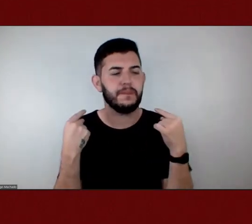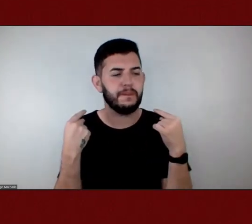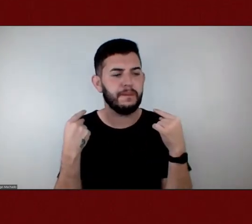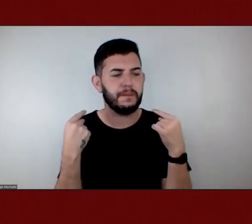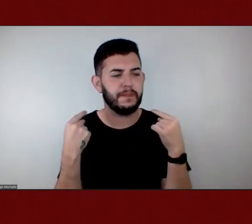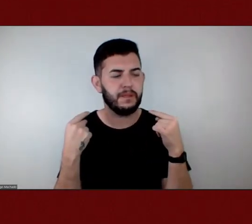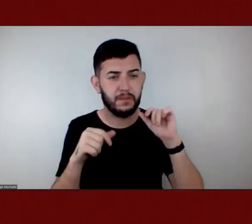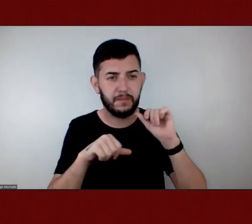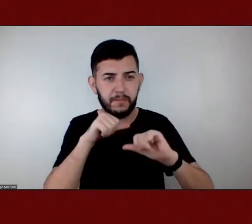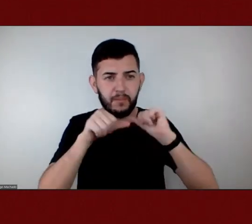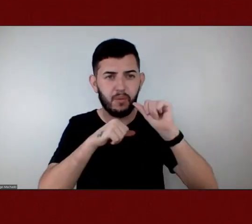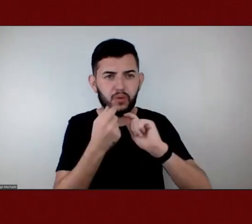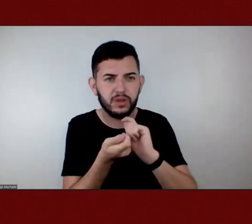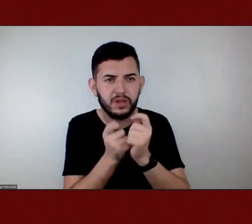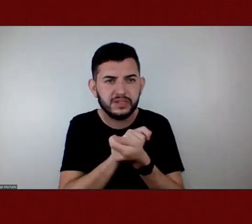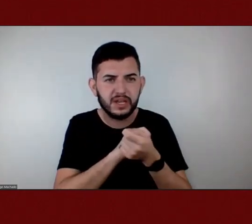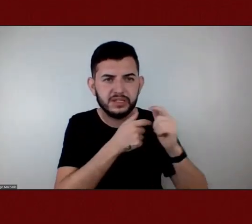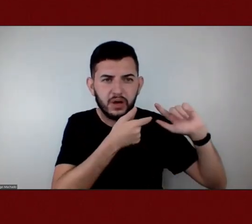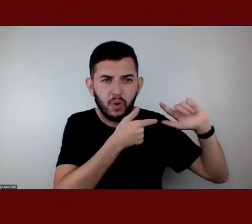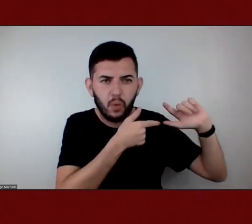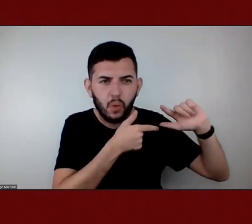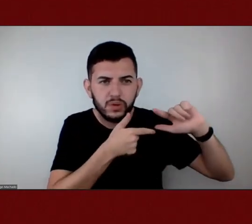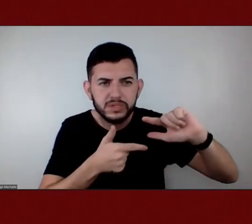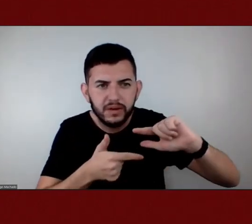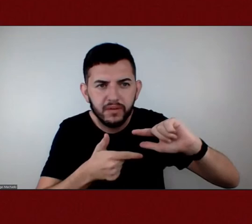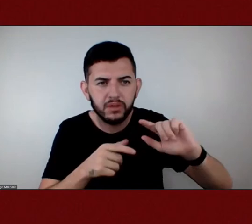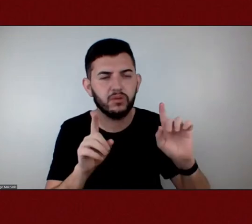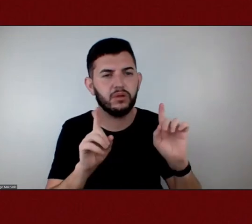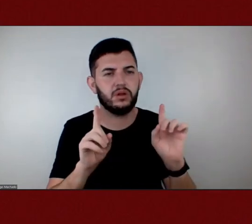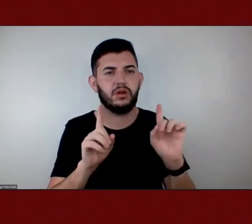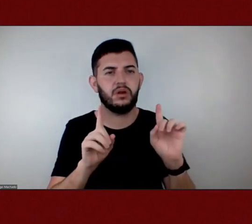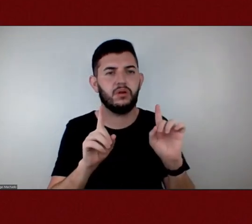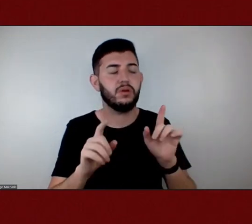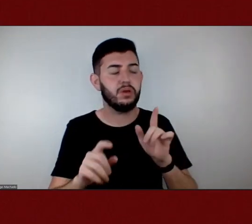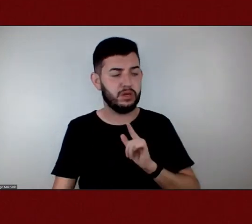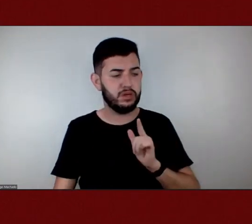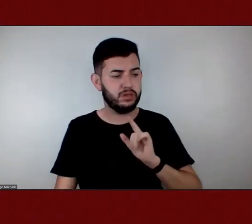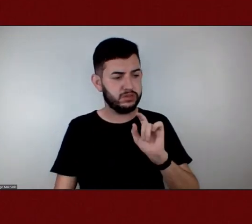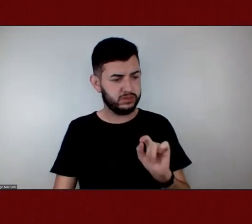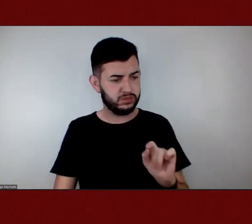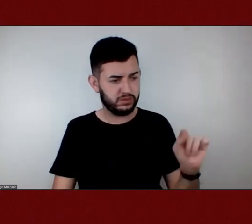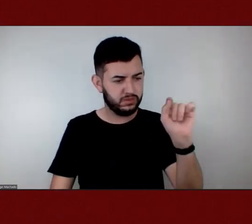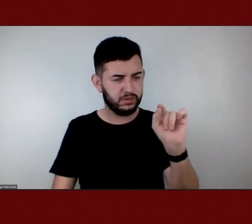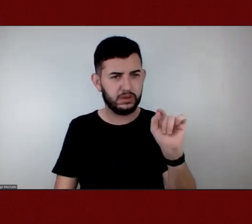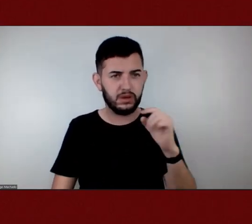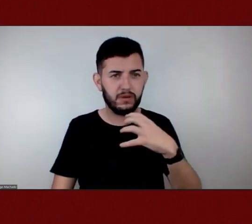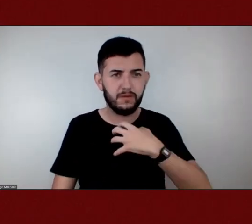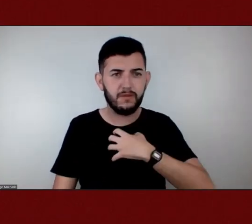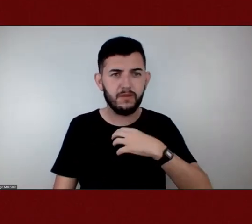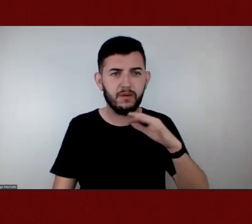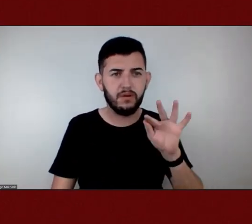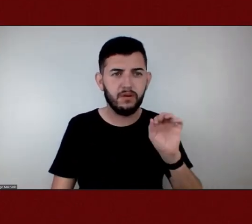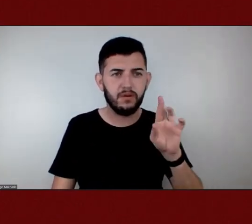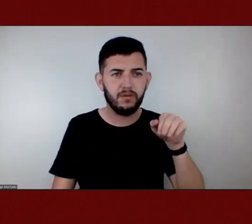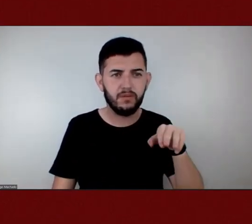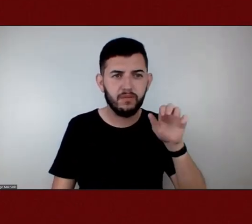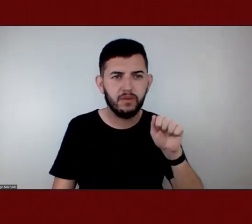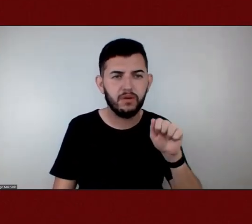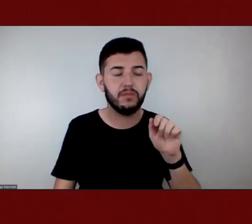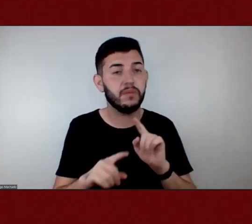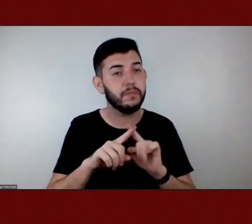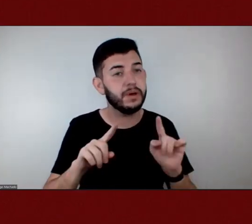modernização conservadora, que tomava forma em meio a tempestades como a do AI-5. Vinha